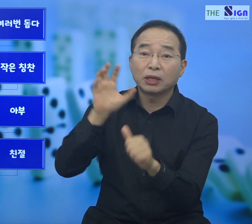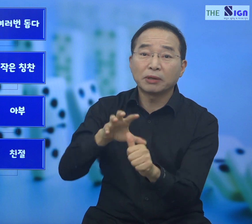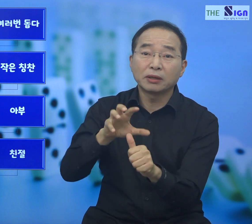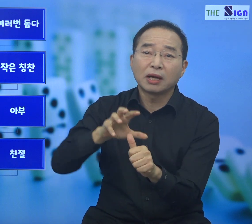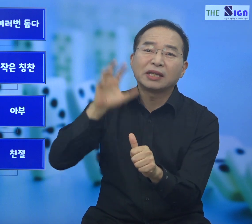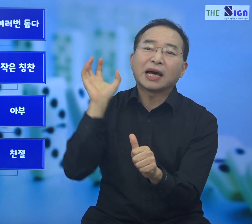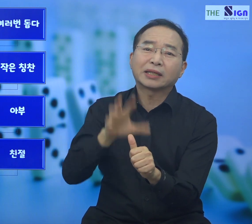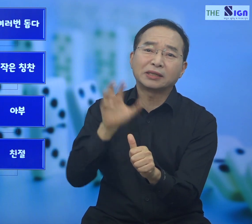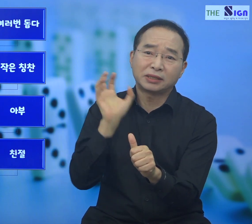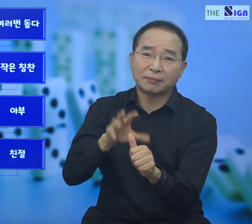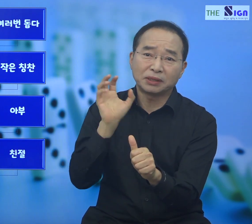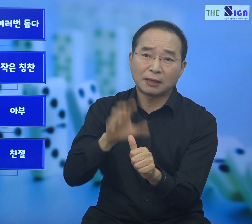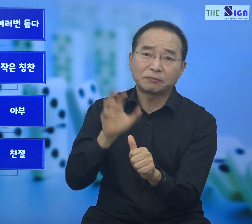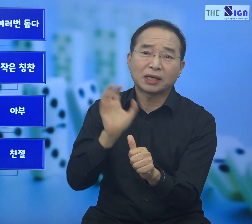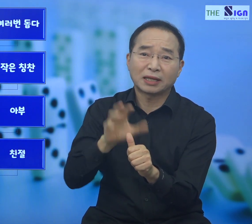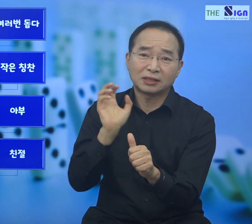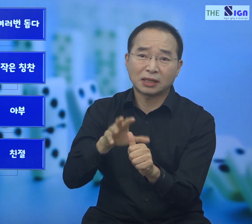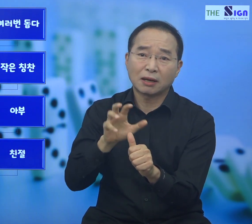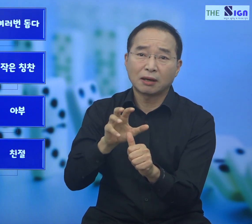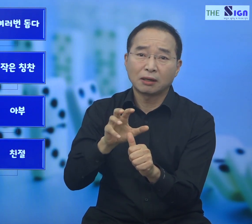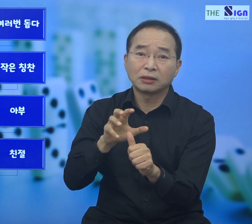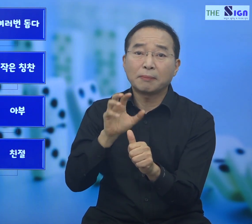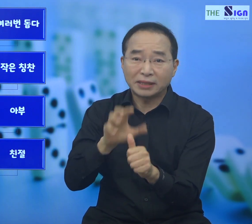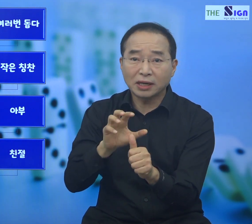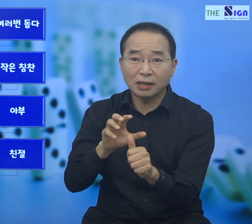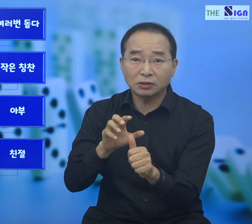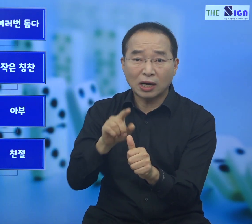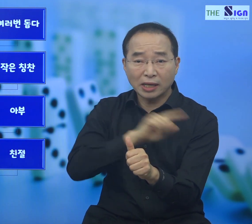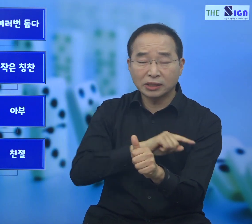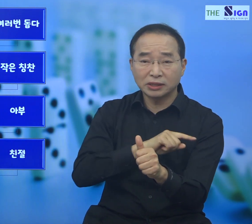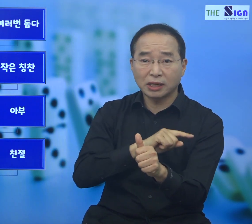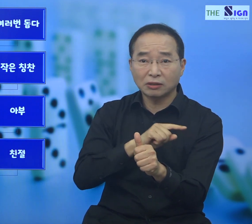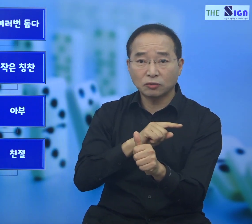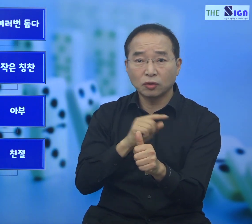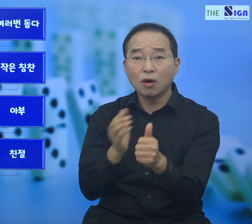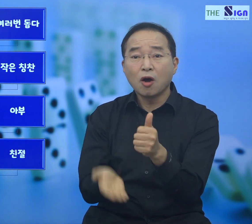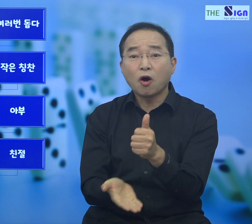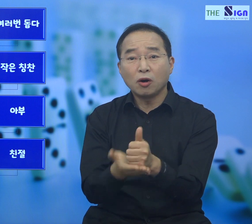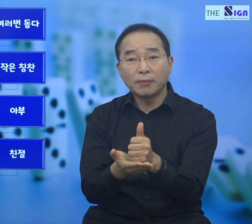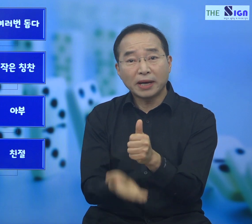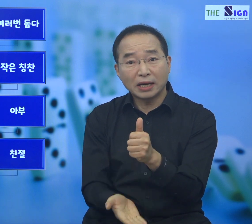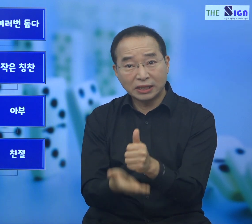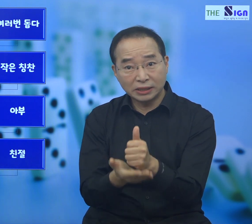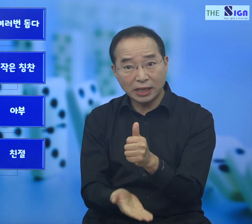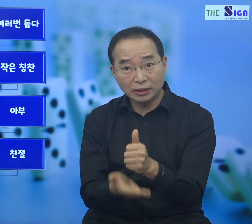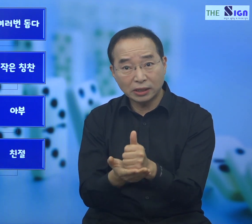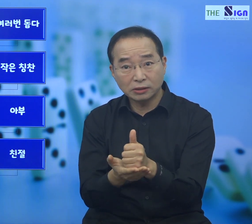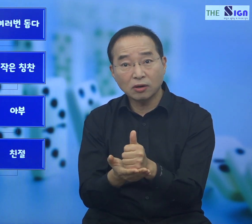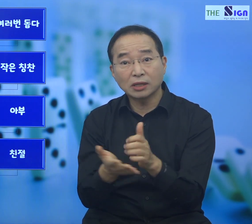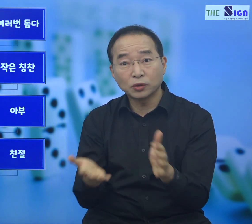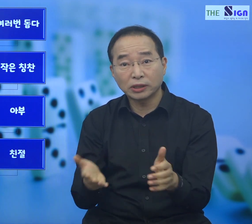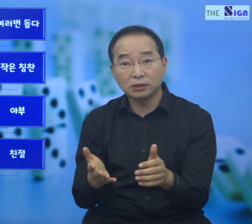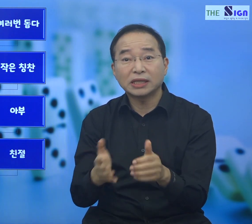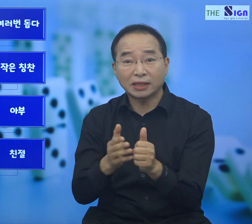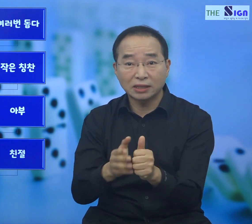뭐냐면 야단치다입니다. 야단치다. 근데 마찬가지로 아까 칭찬하다도 얼마나 크냐에 따라서 강조가 돼도